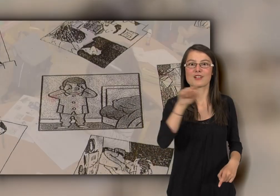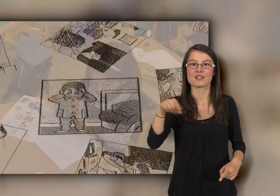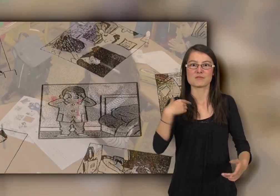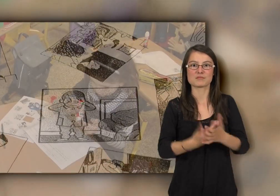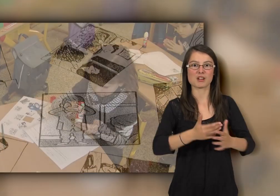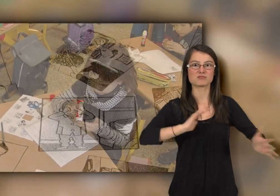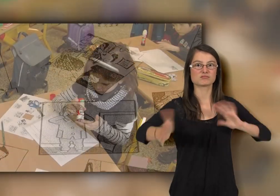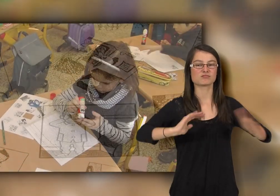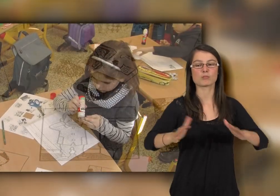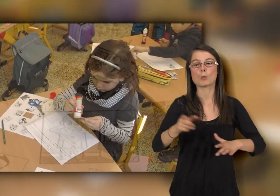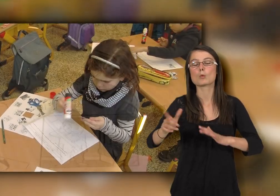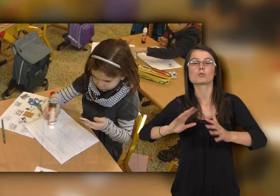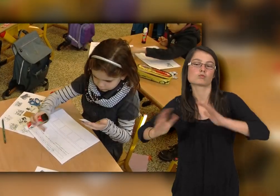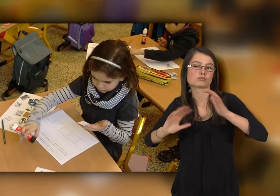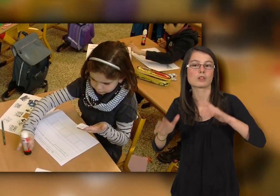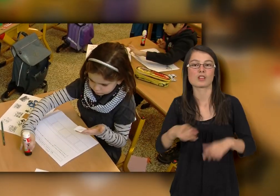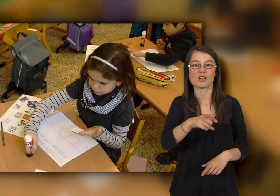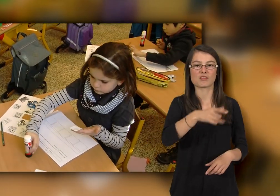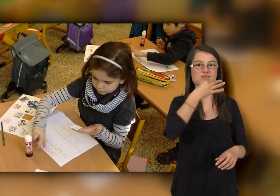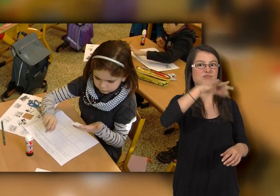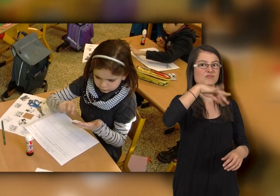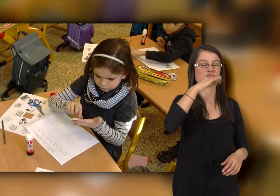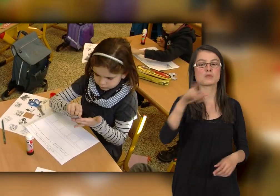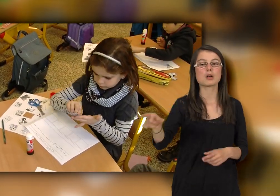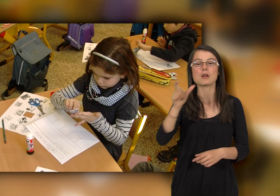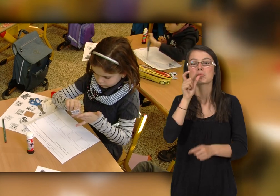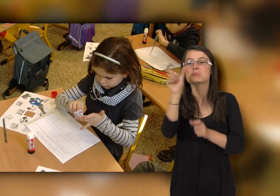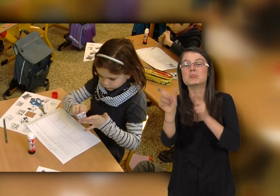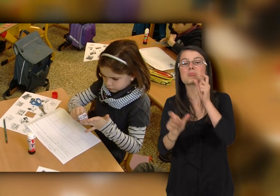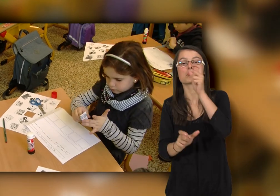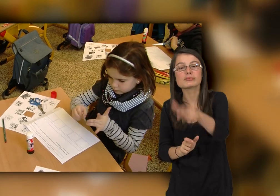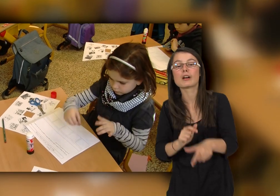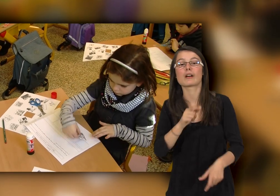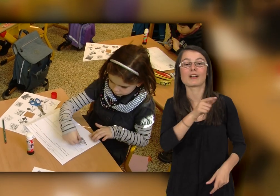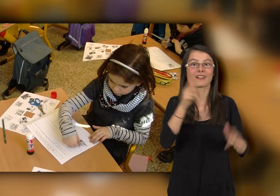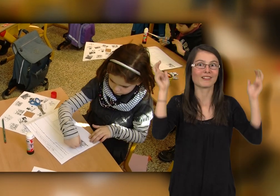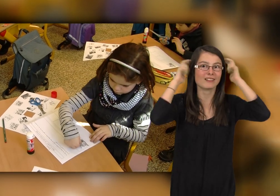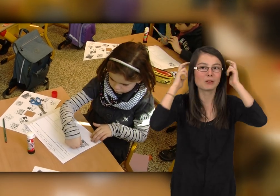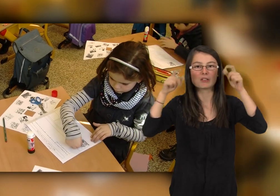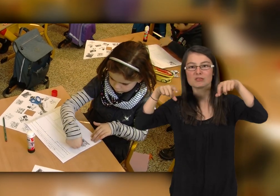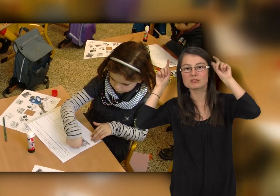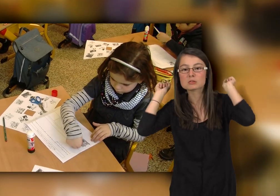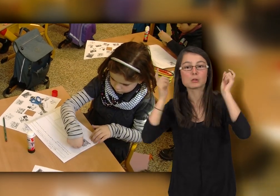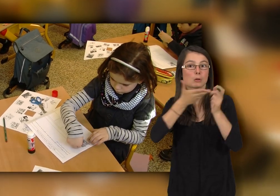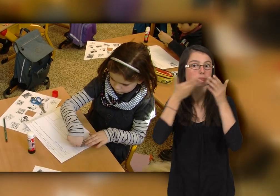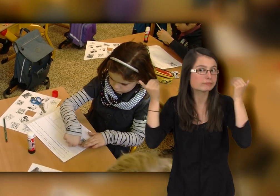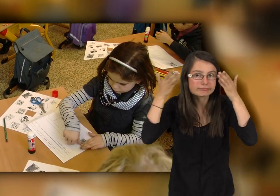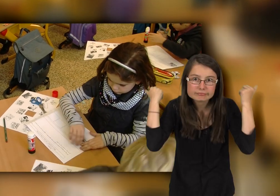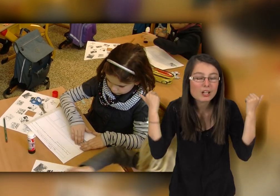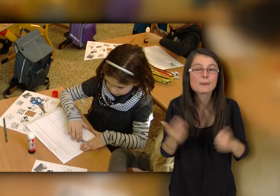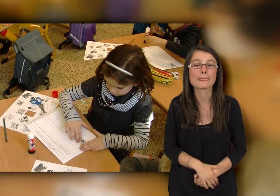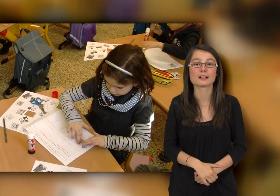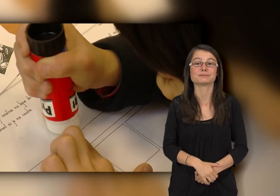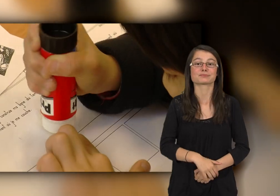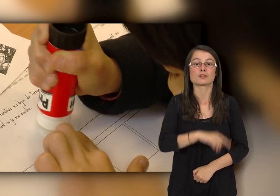français, écoutez, eh bien, parce qu'on est à Namur, en Belgique, que les gens, ils parlent et ils écrivent en français. Et